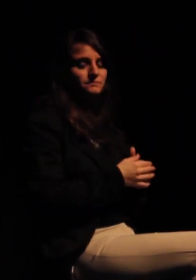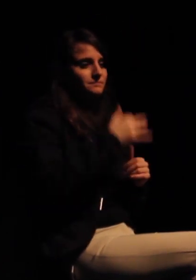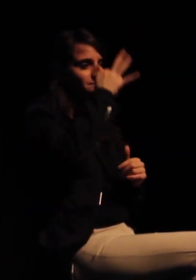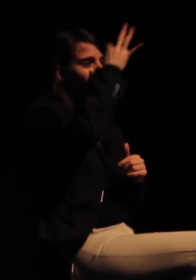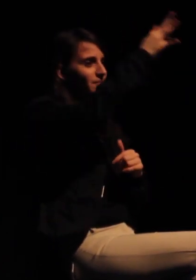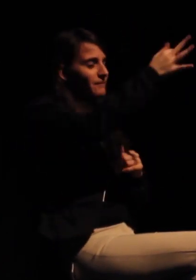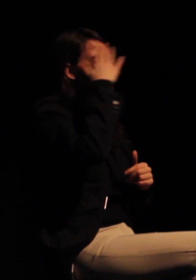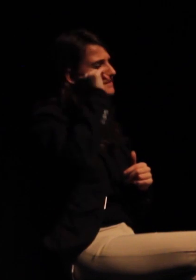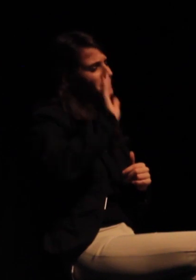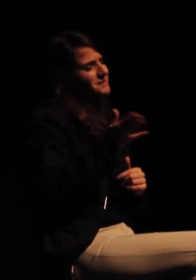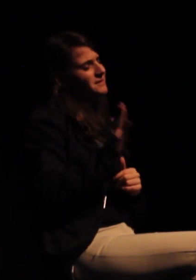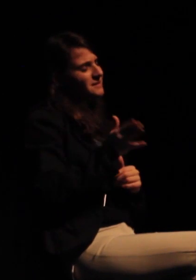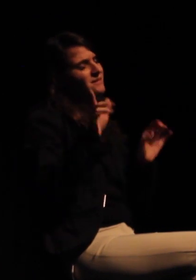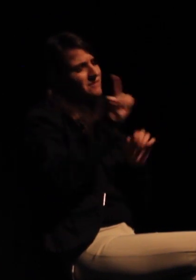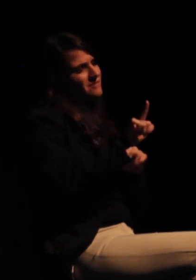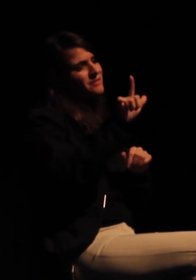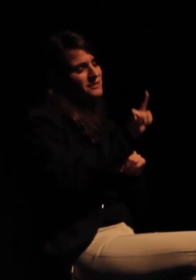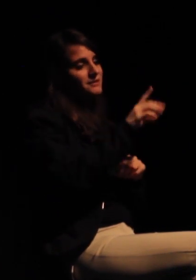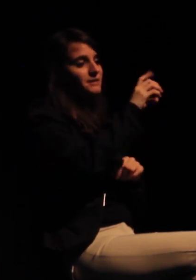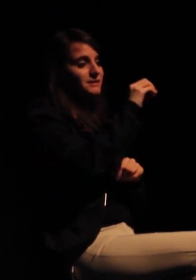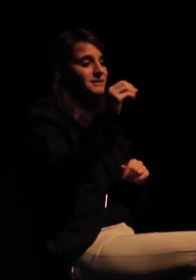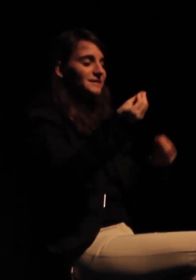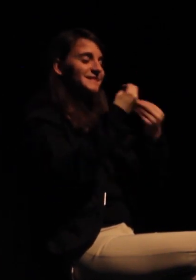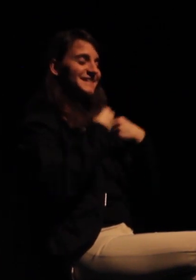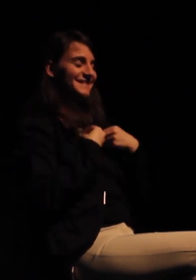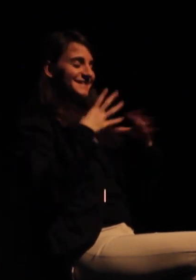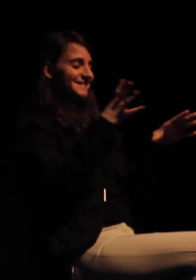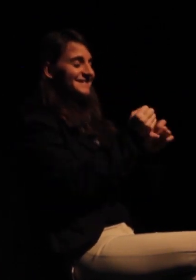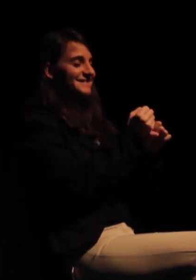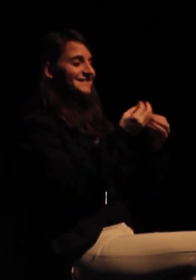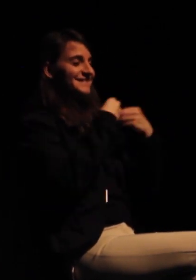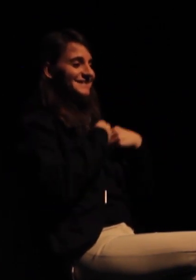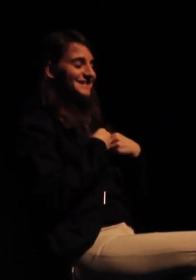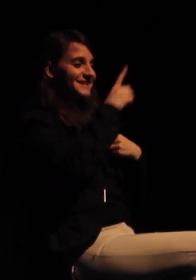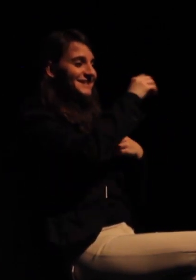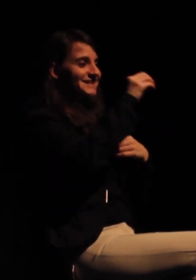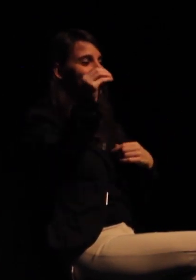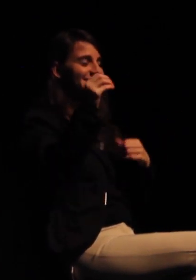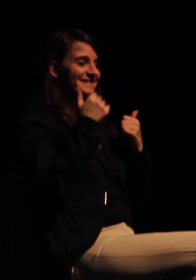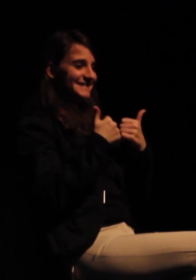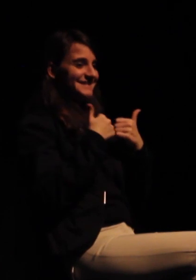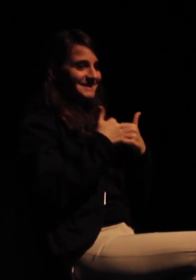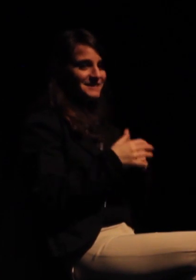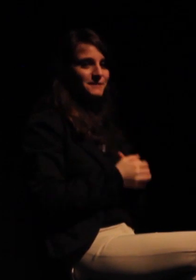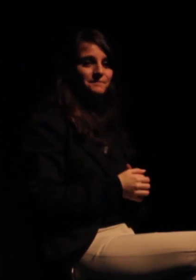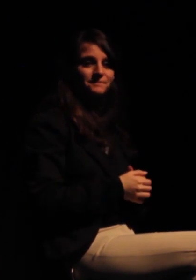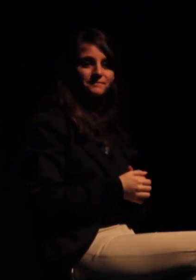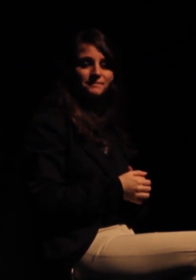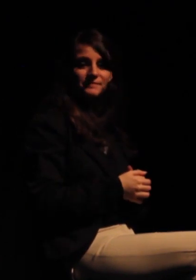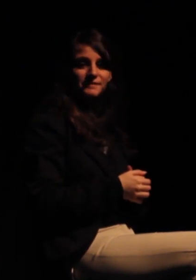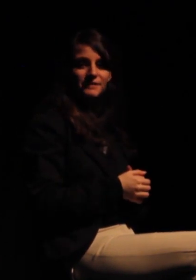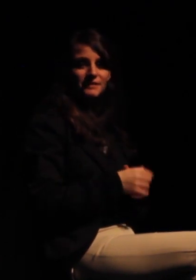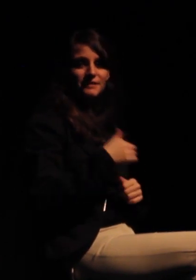das coisas. Mas o 100 ela me deu. O 100 ela me deu. Então eu vim